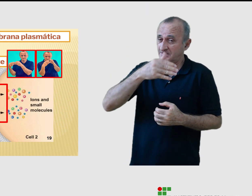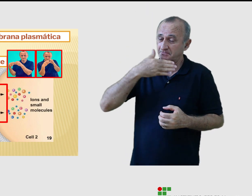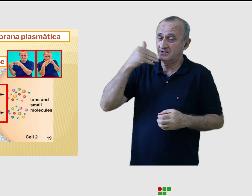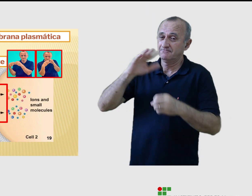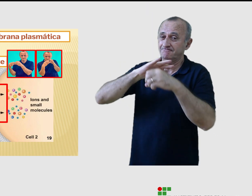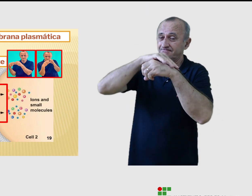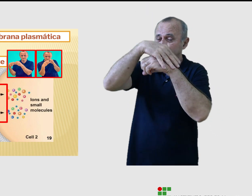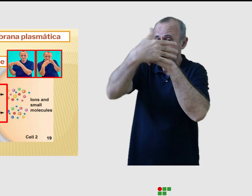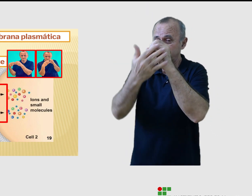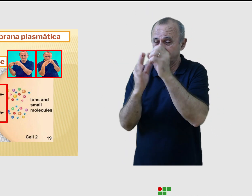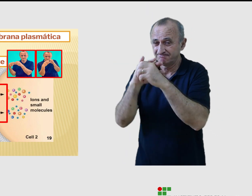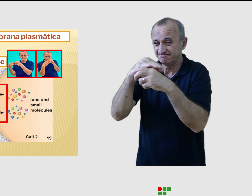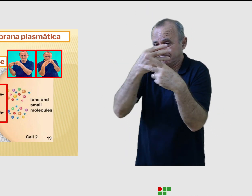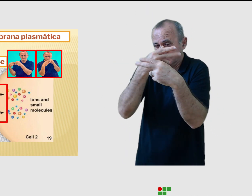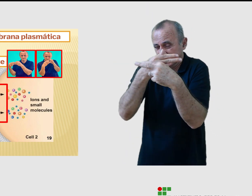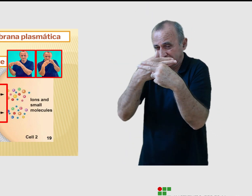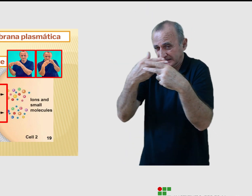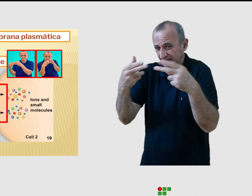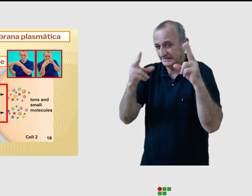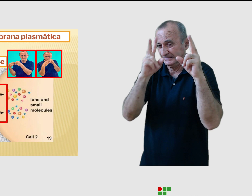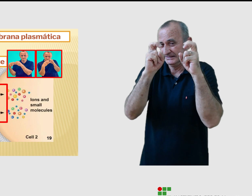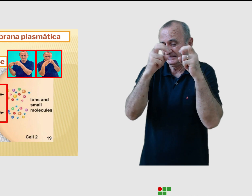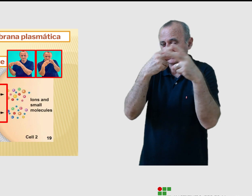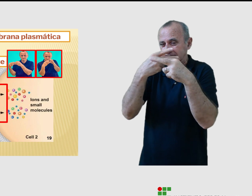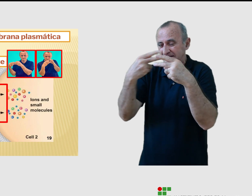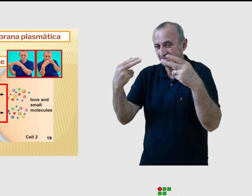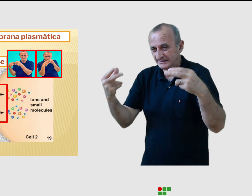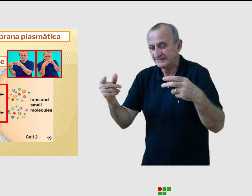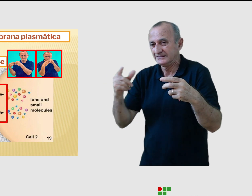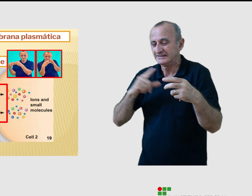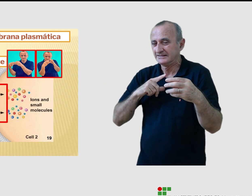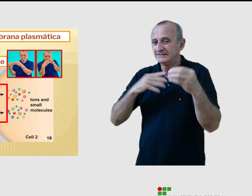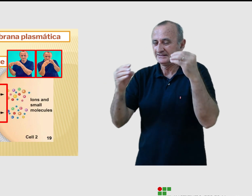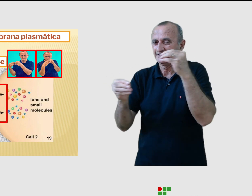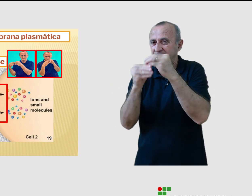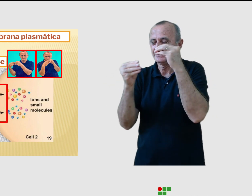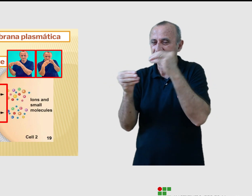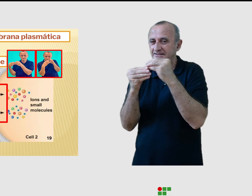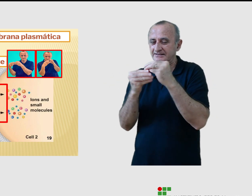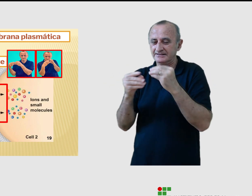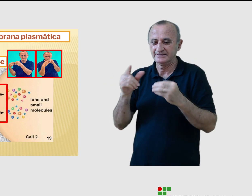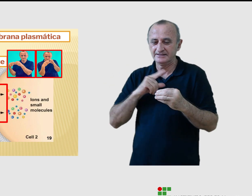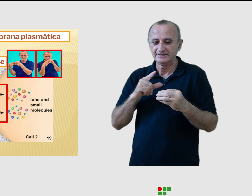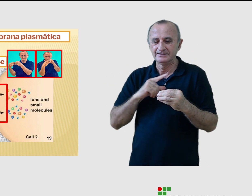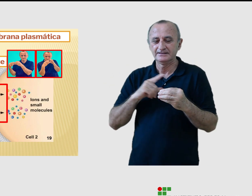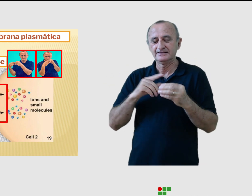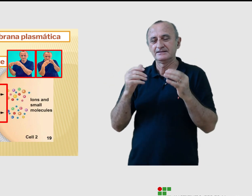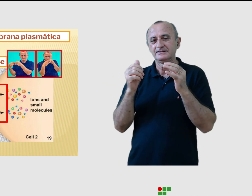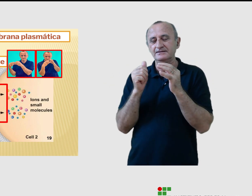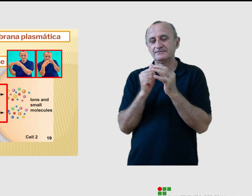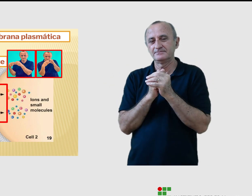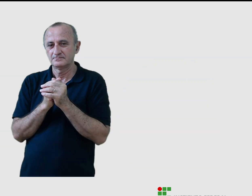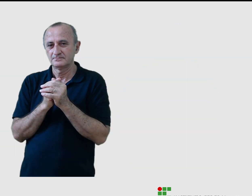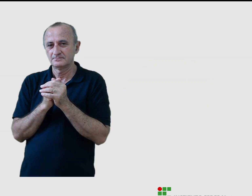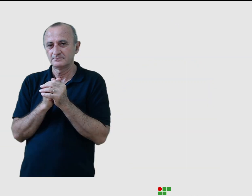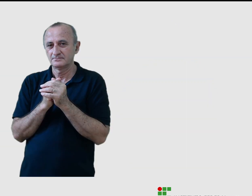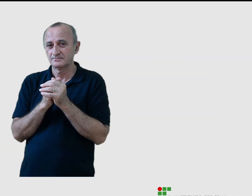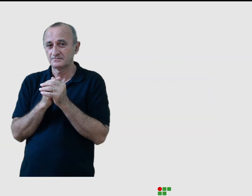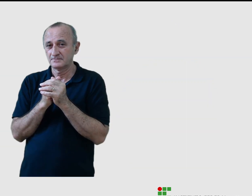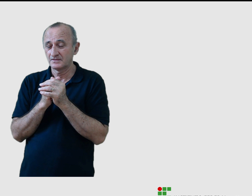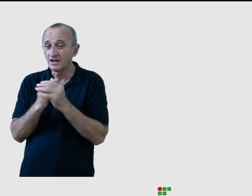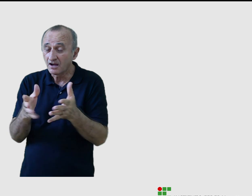aula e se esforcem para aprender melhor sobre membrana plasmática, citologia, os vários temas